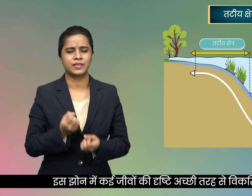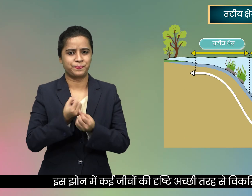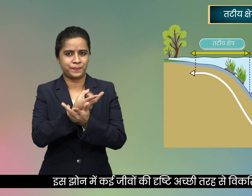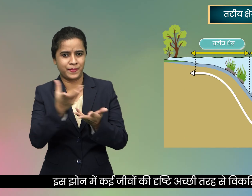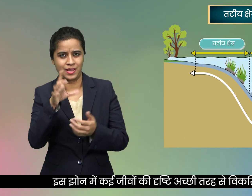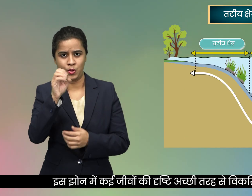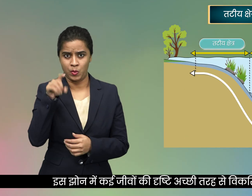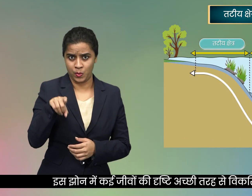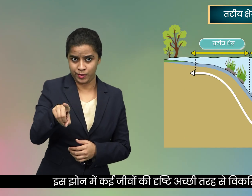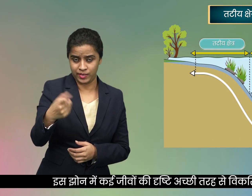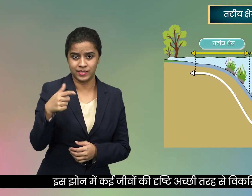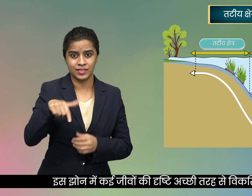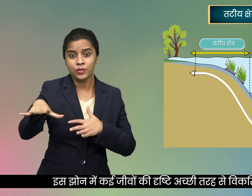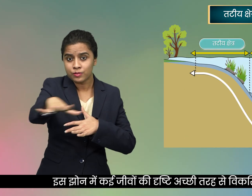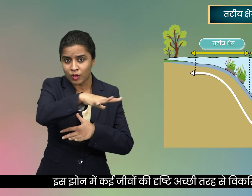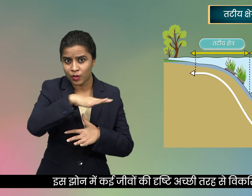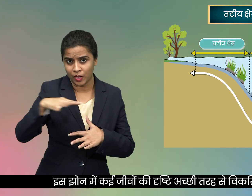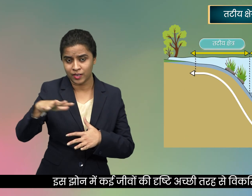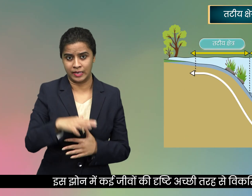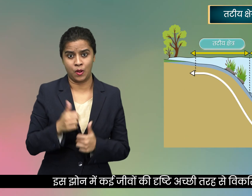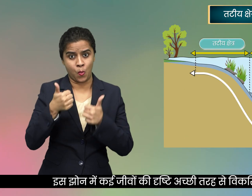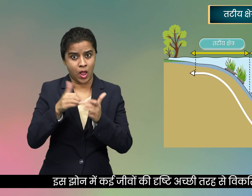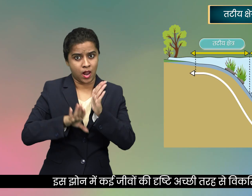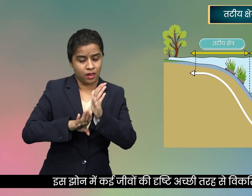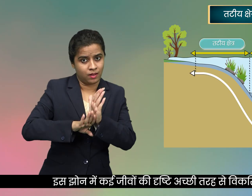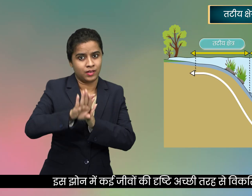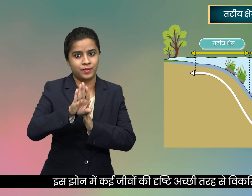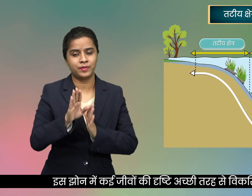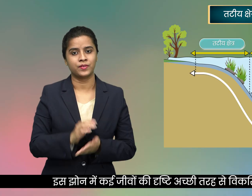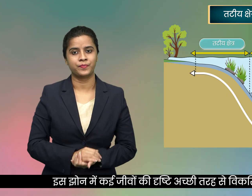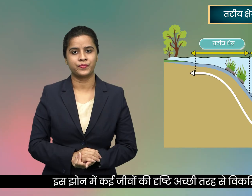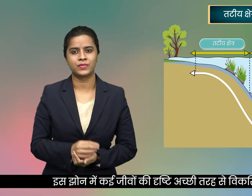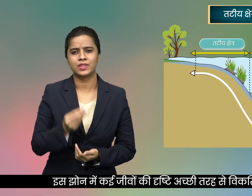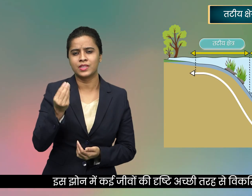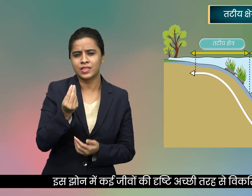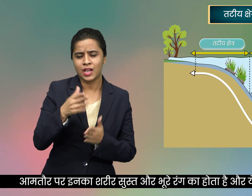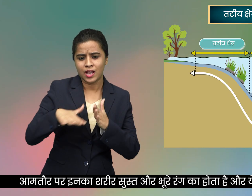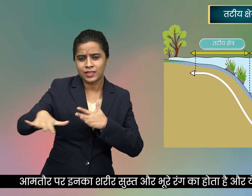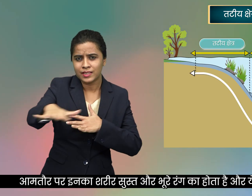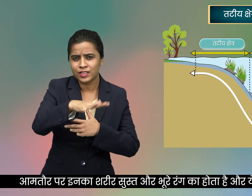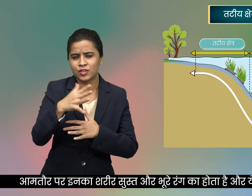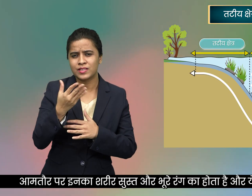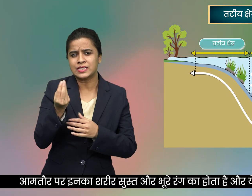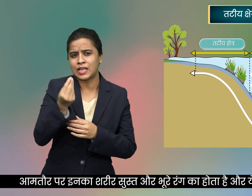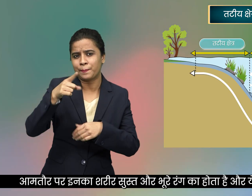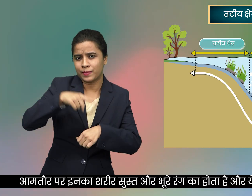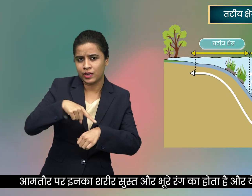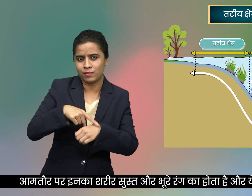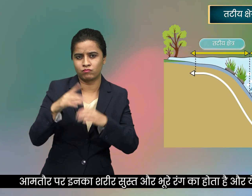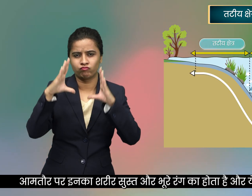तीसरा, इस जोन में कई जीवों की दृष्टि अच्छी तरह से विकसित होती है। आमतौर पर इनका शरीर सुस्त